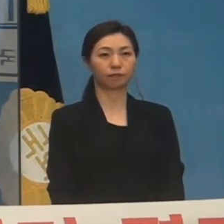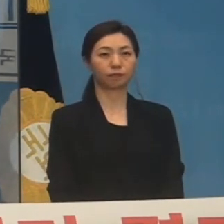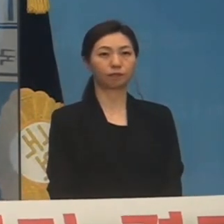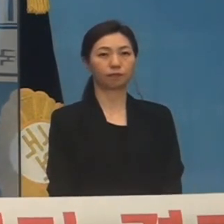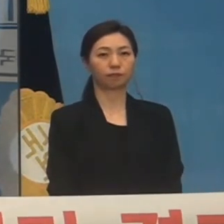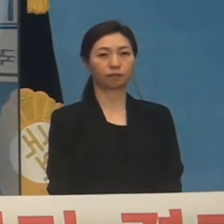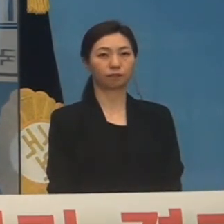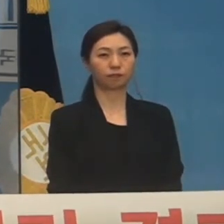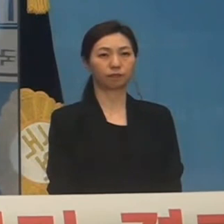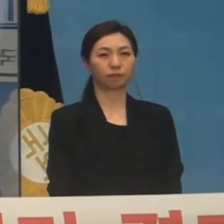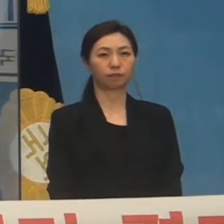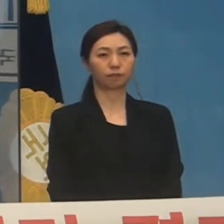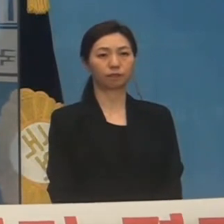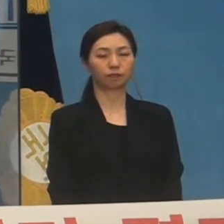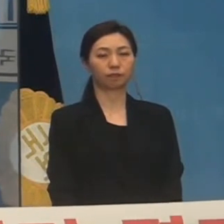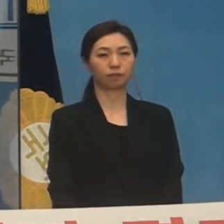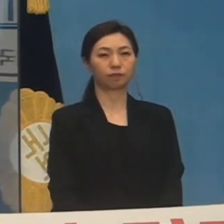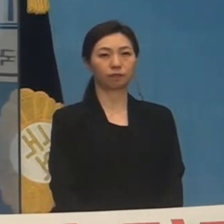예,